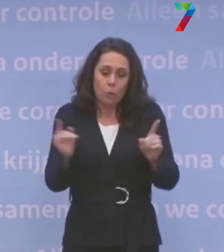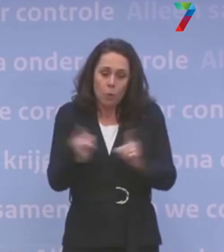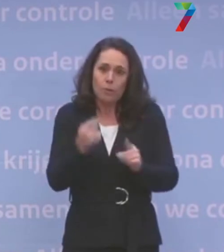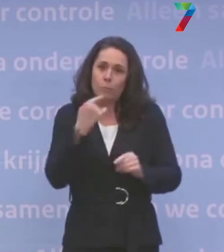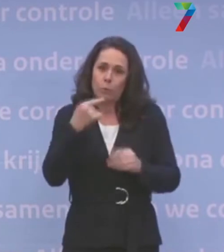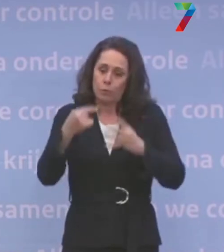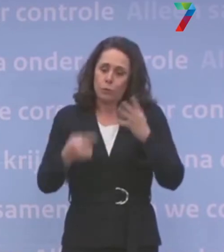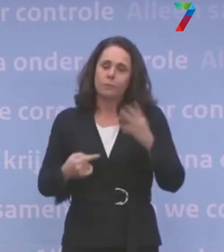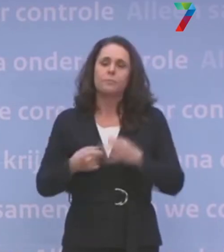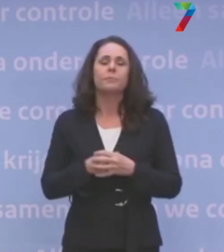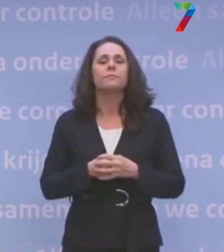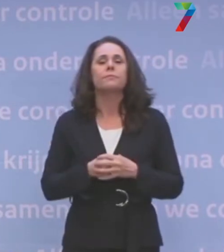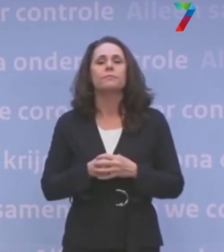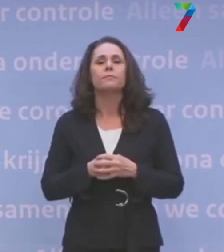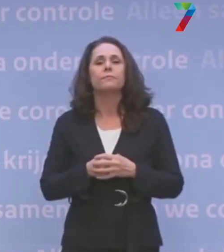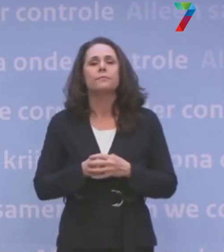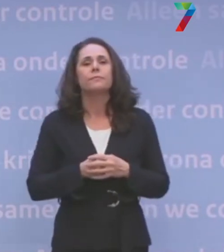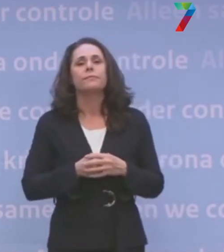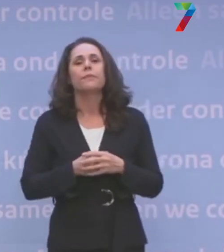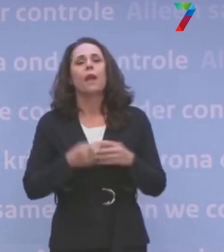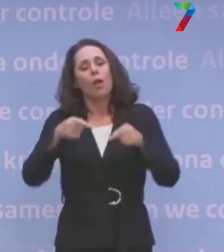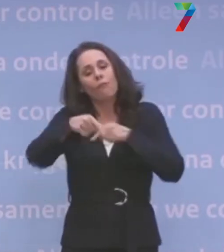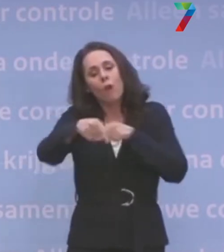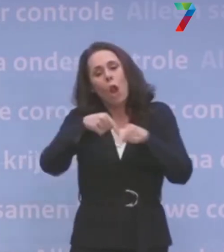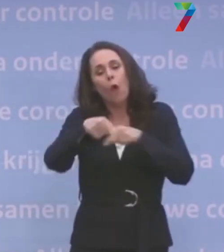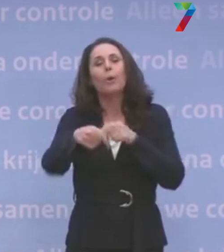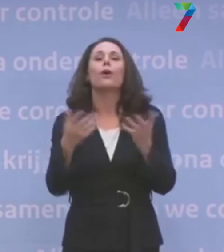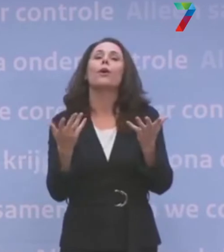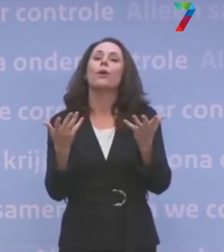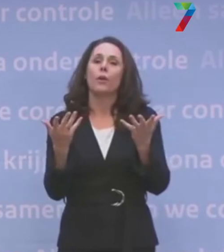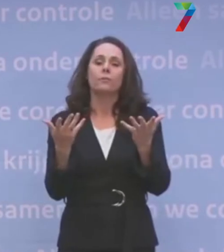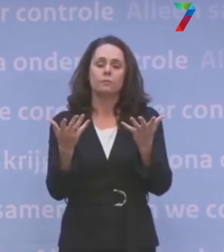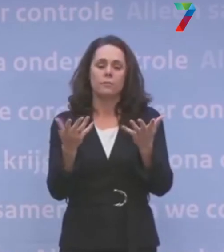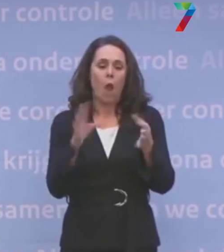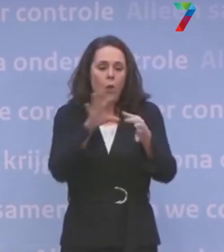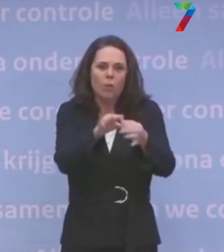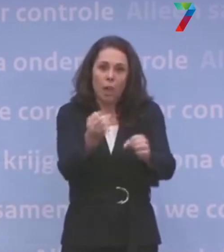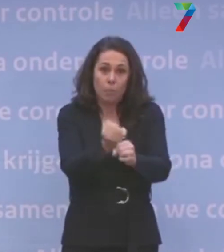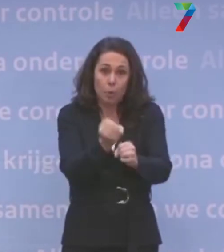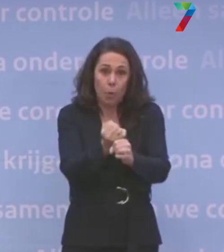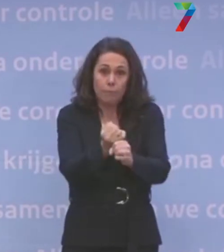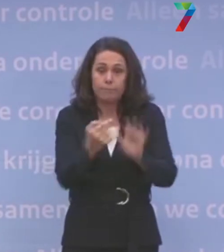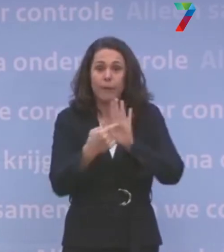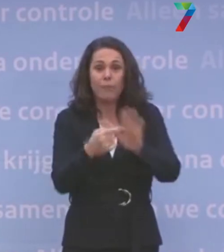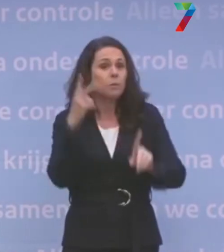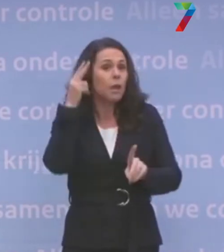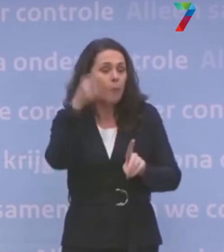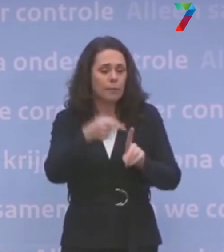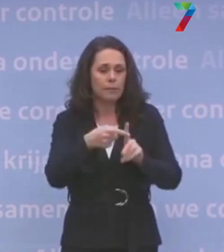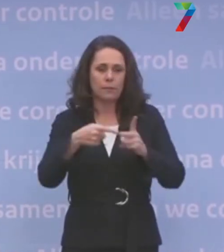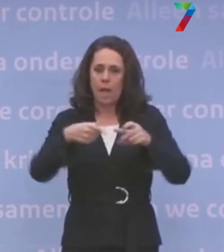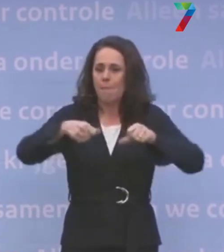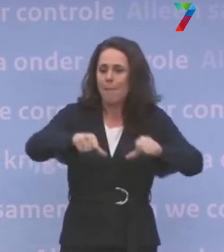benoemen. Voorlopig is uitoefening van contactberoepen, denk aan kappers,